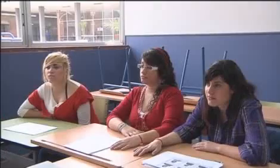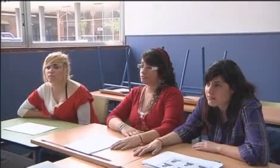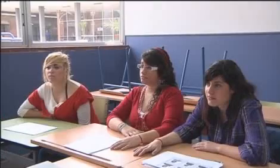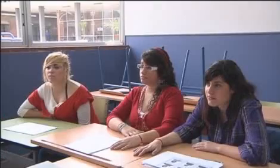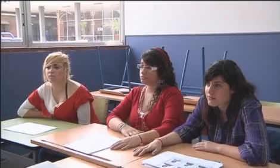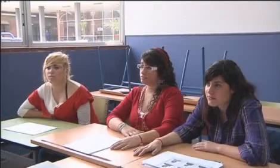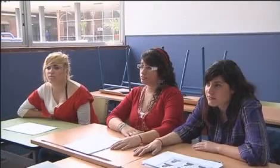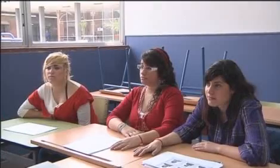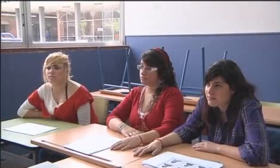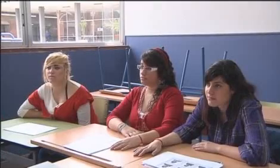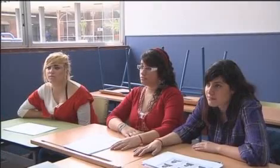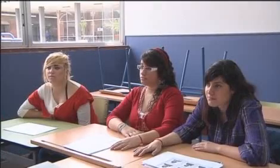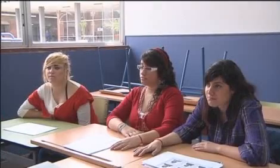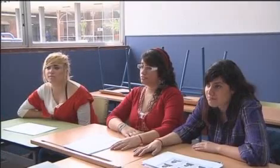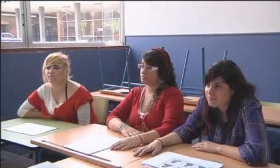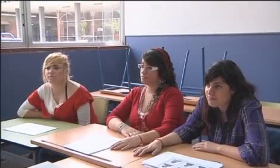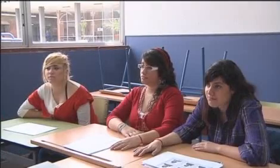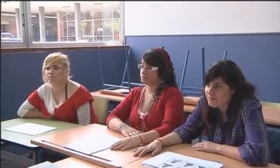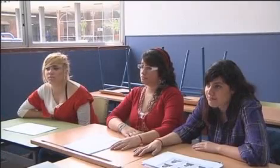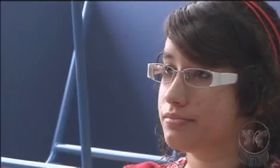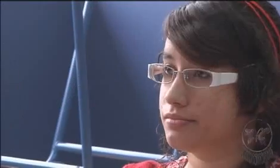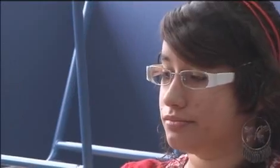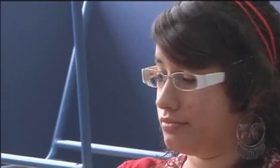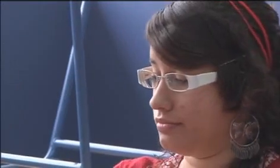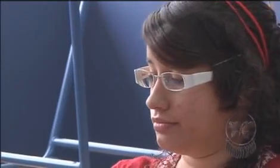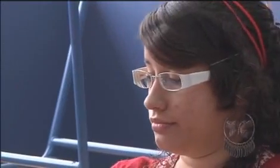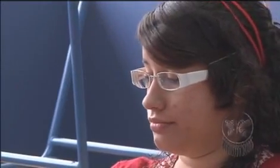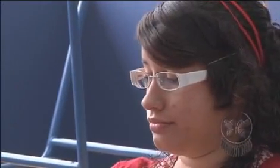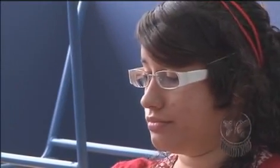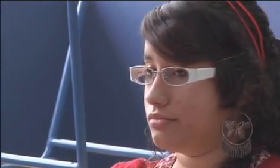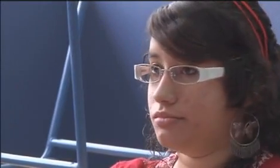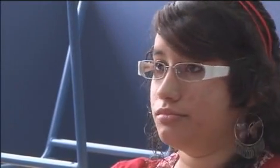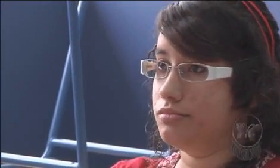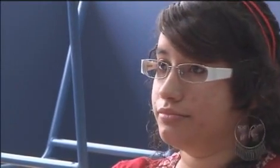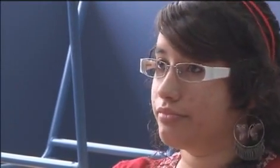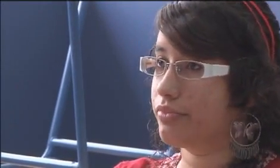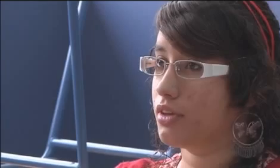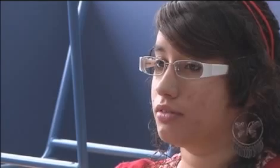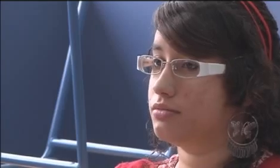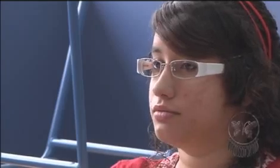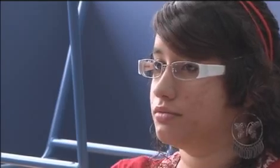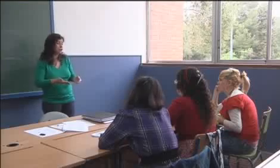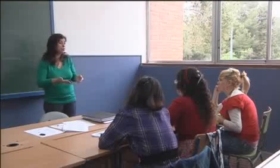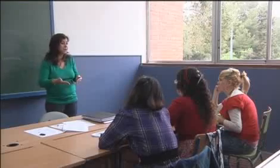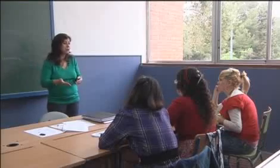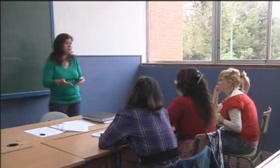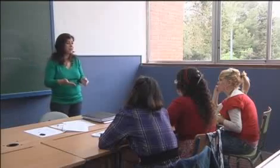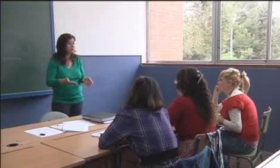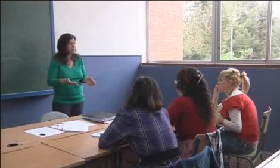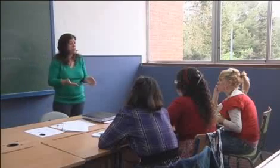compañeros sordos y por otro lado como futuro profesional porque aquí se imparte el ciclo de grado superior de interpretación de